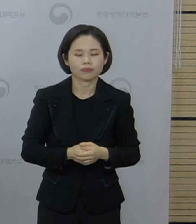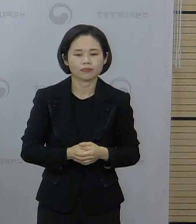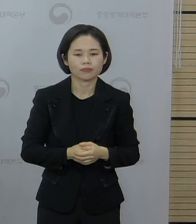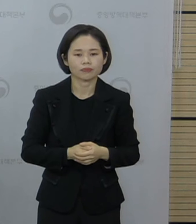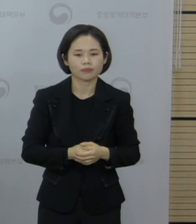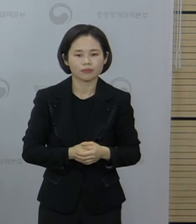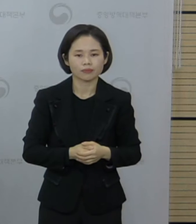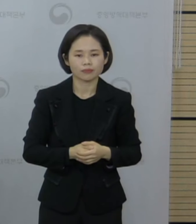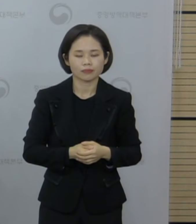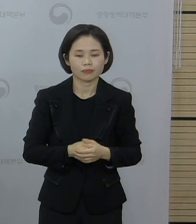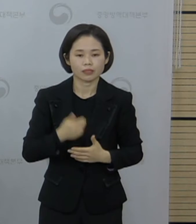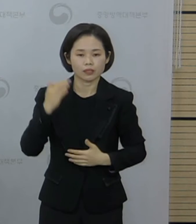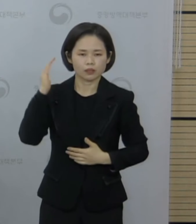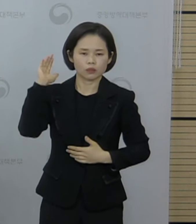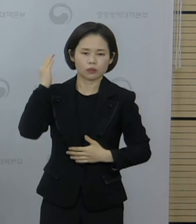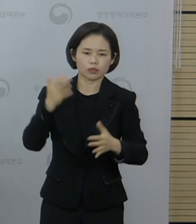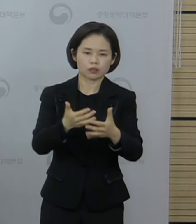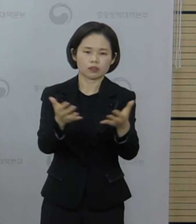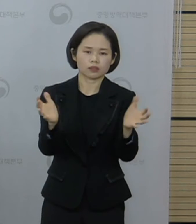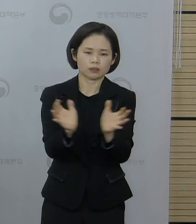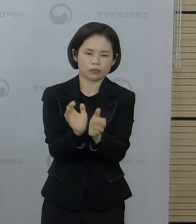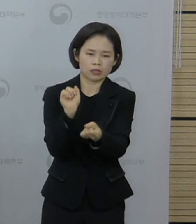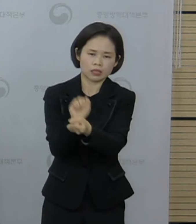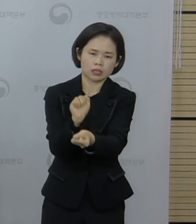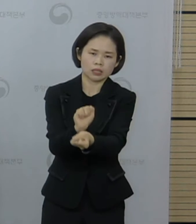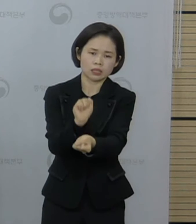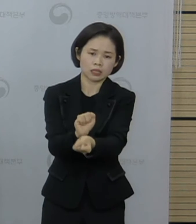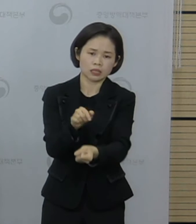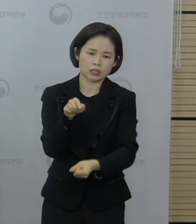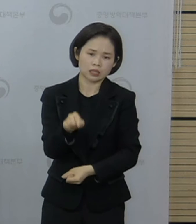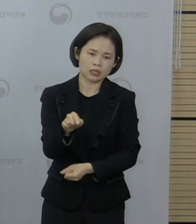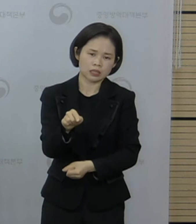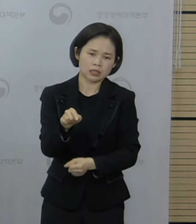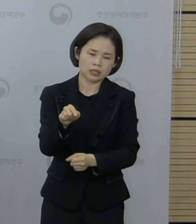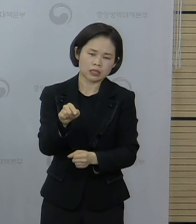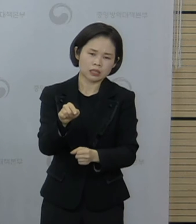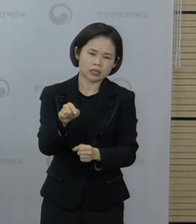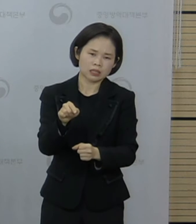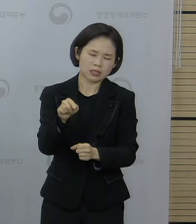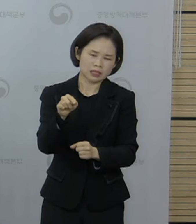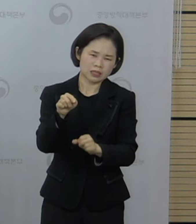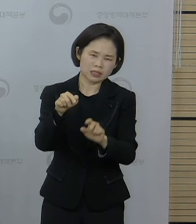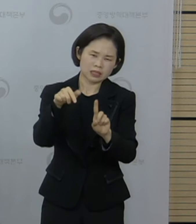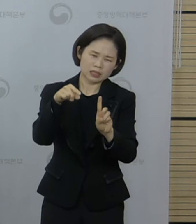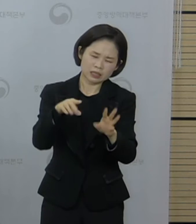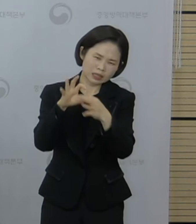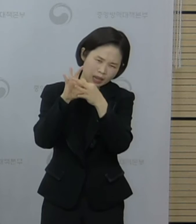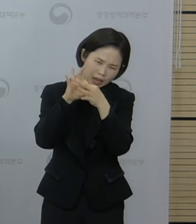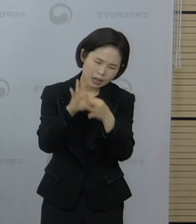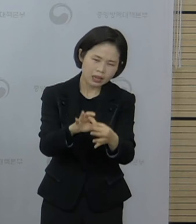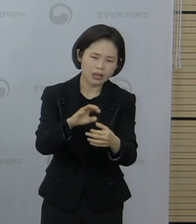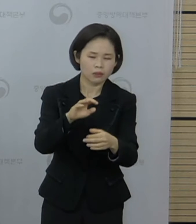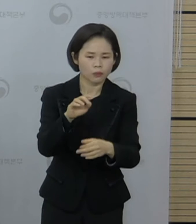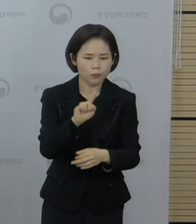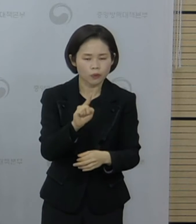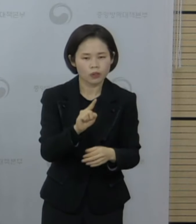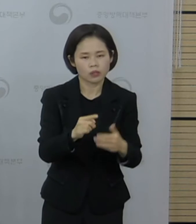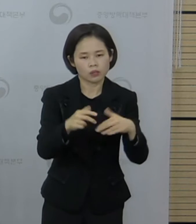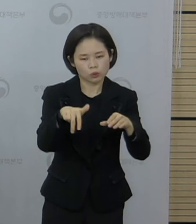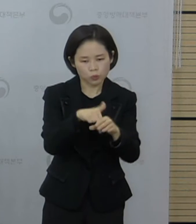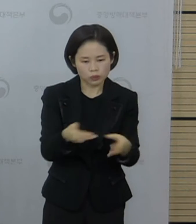최근 집단 감염 사례는 몇주간 지속된 대로 주로 종교시설 의료기관과